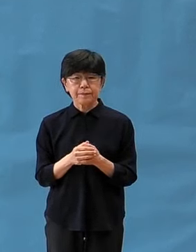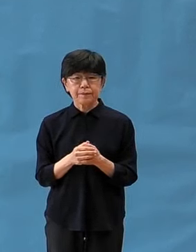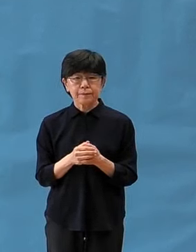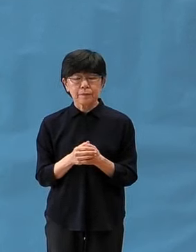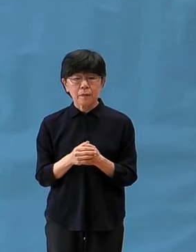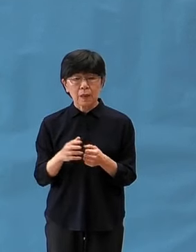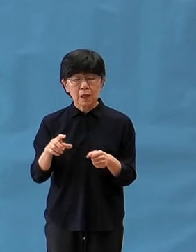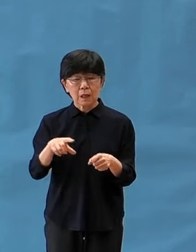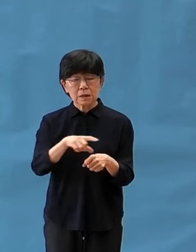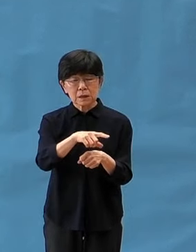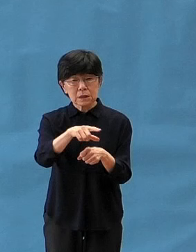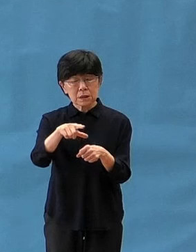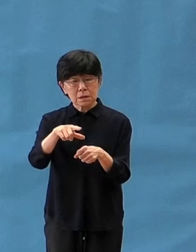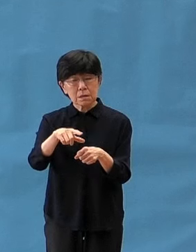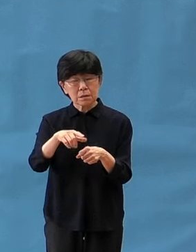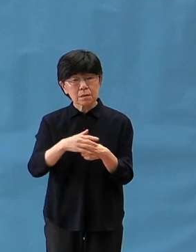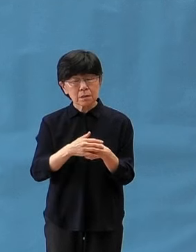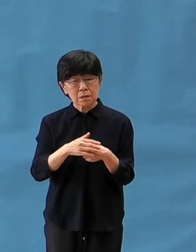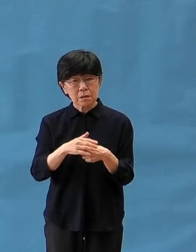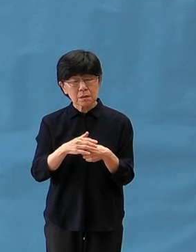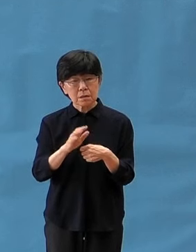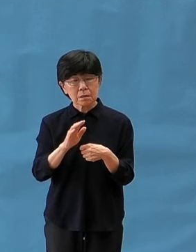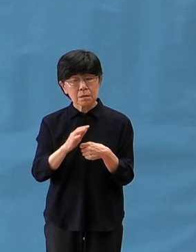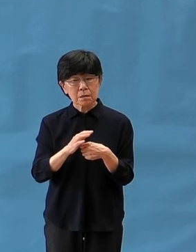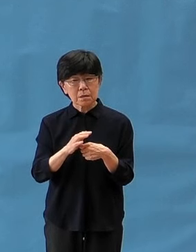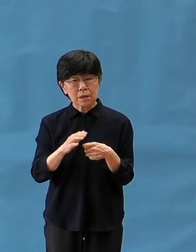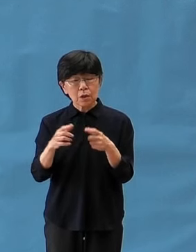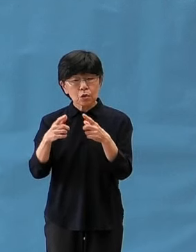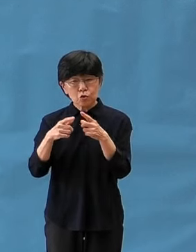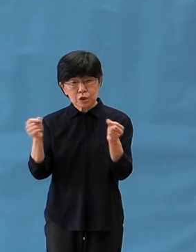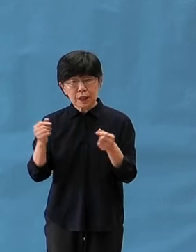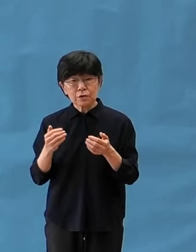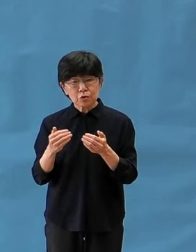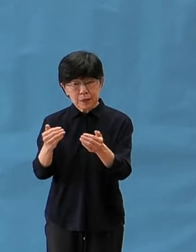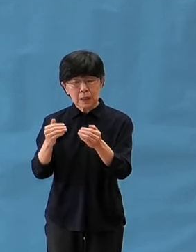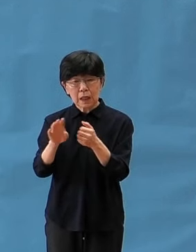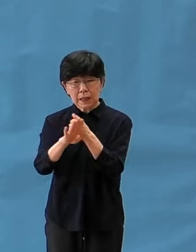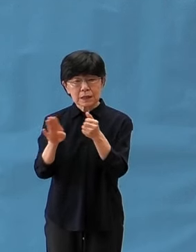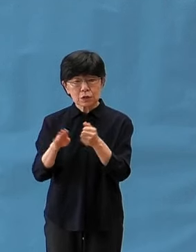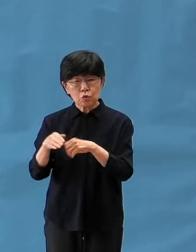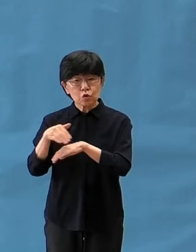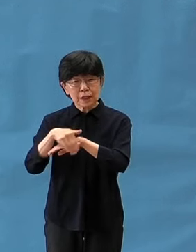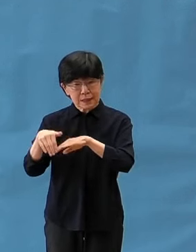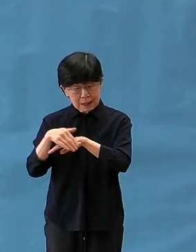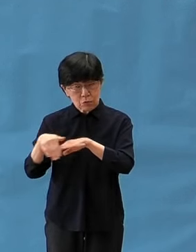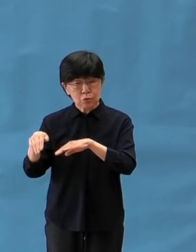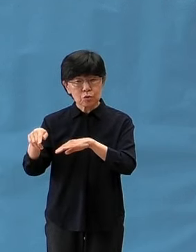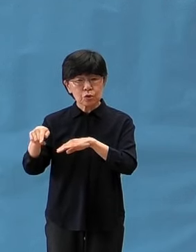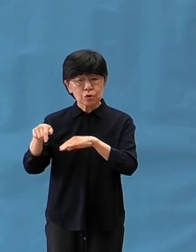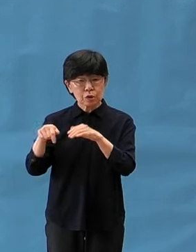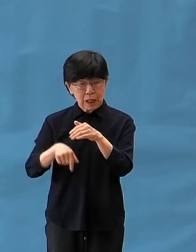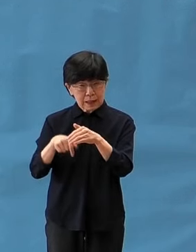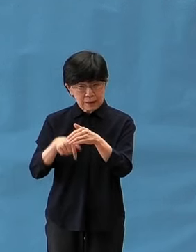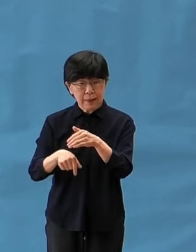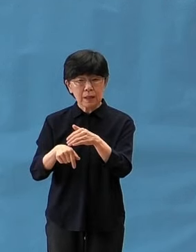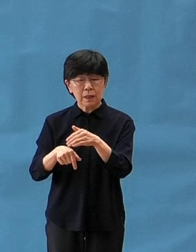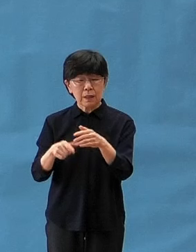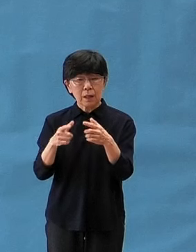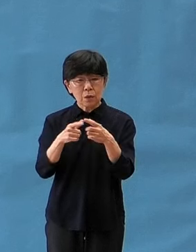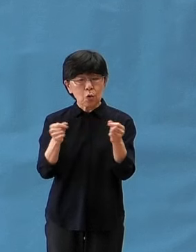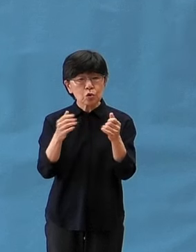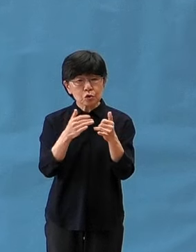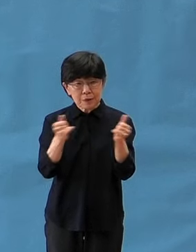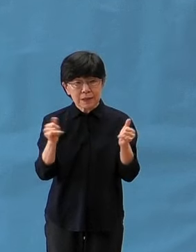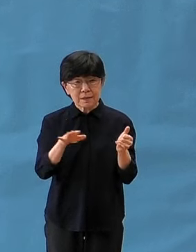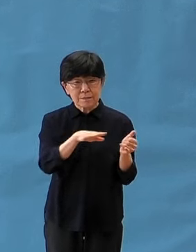地域別に見ればそういうことですけど、結果的に国が進めているその原子力政策ということの中でいくと、国民